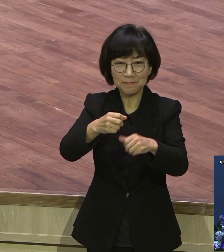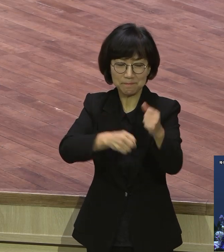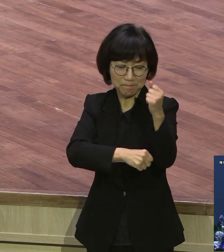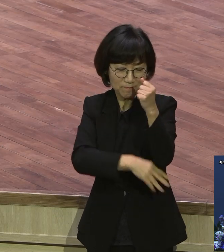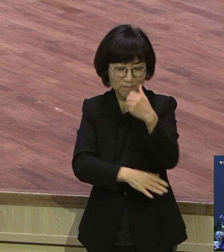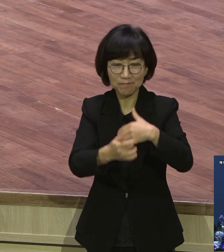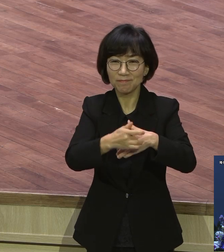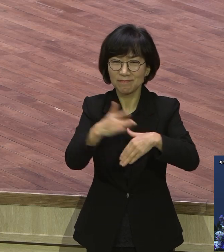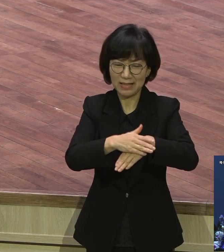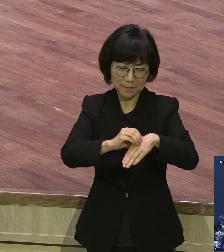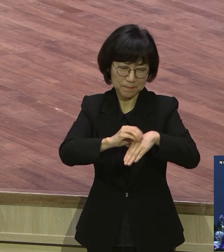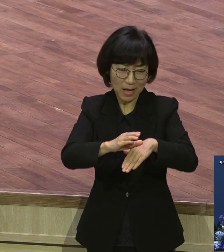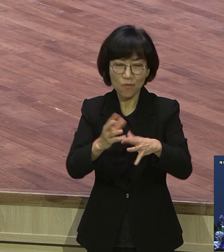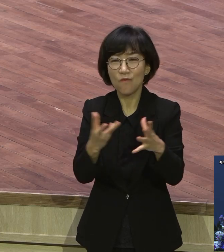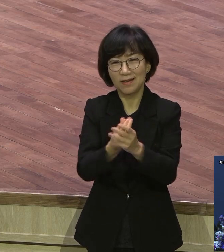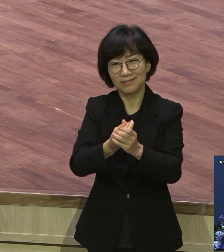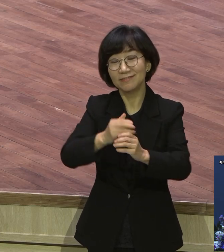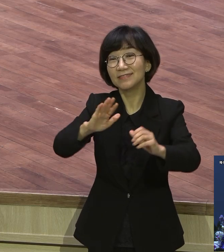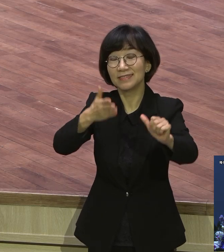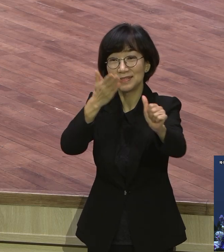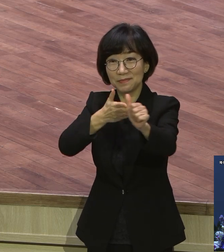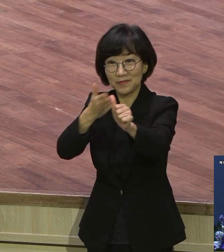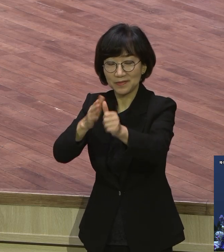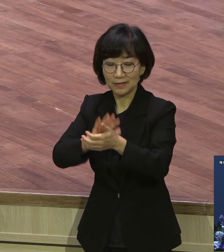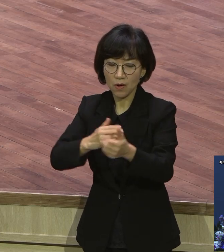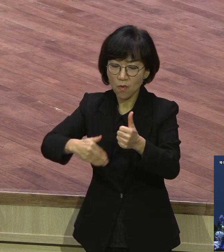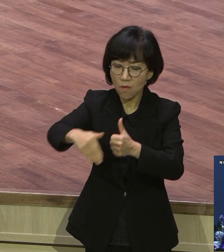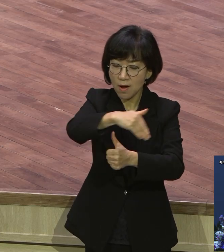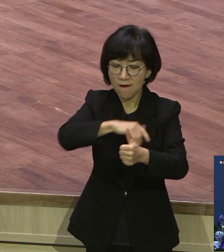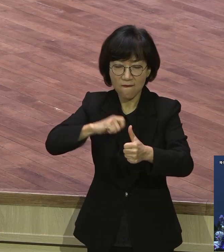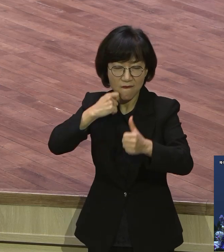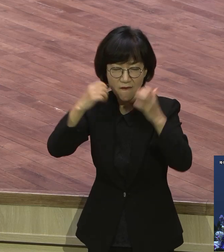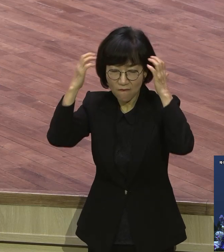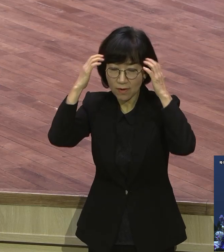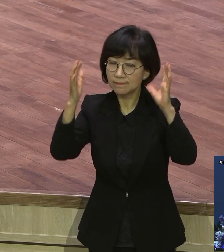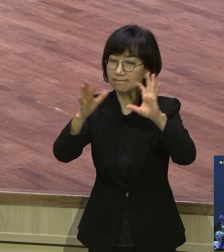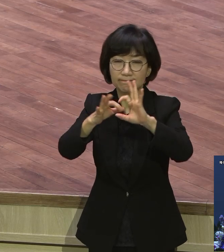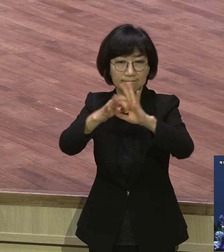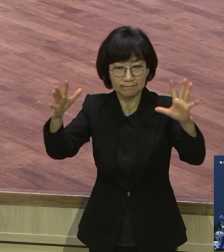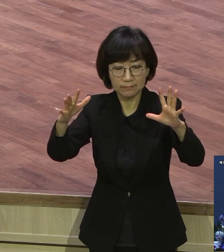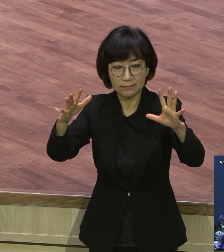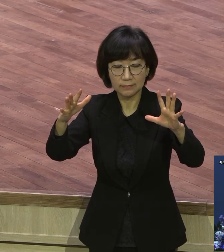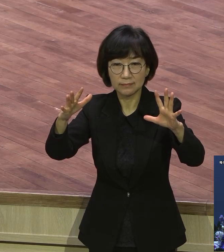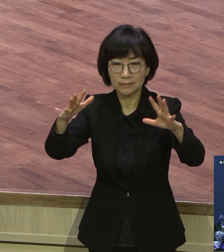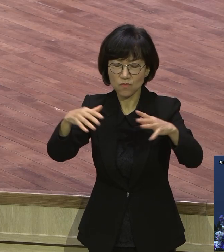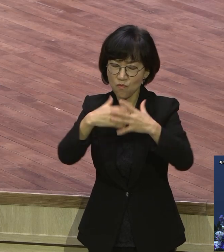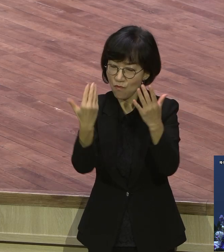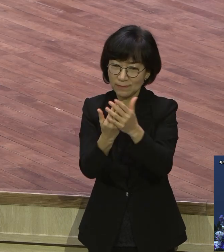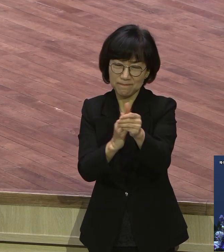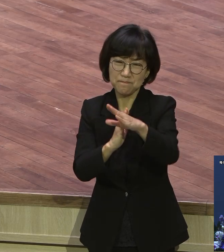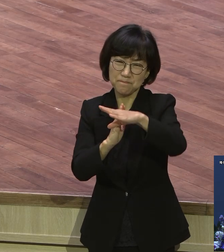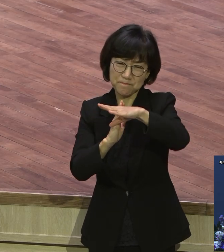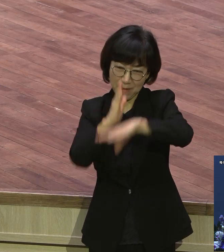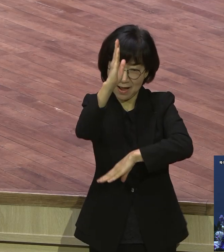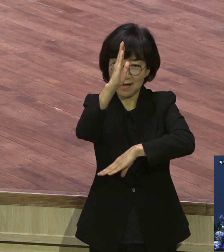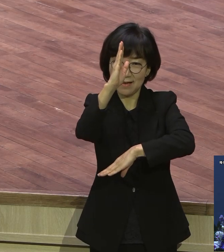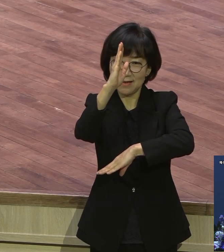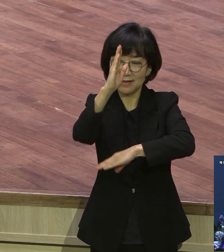그래서 환경을 초월해서 환경을 초월해서 이게 우리의 신앙이에요 환경을 초월해서